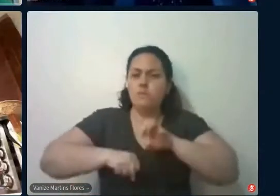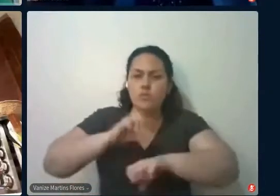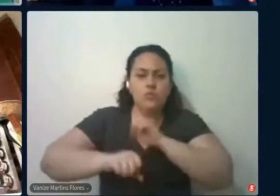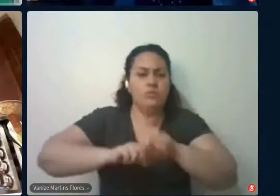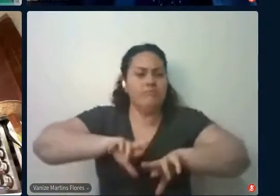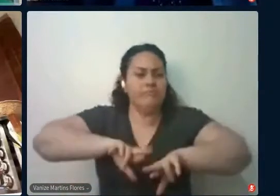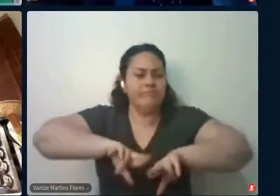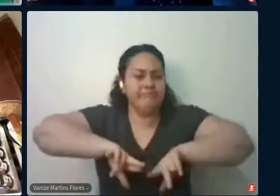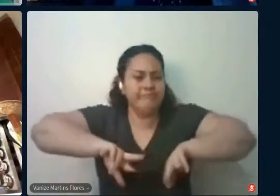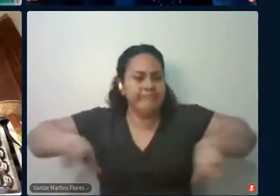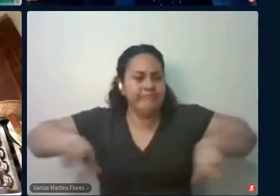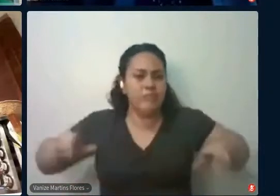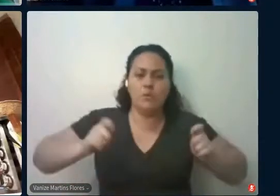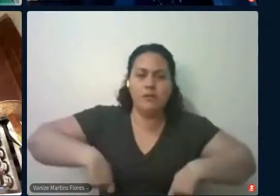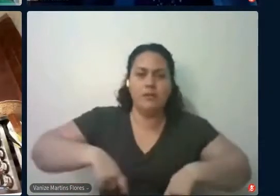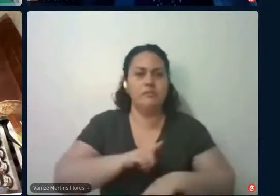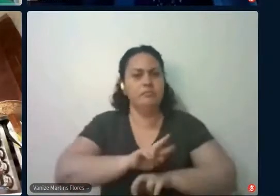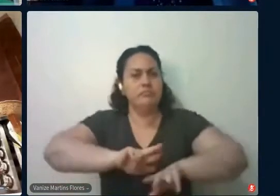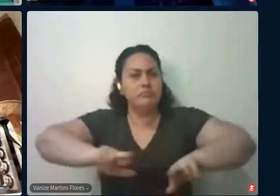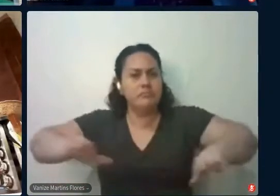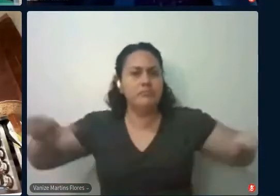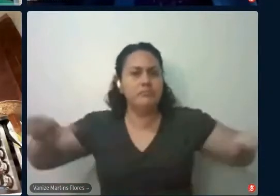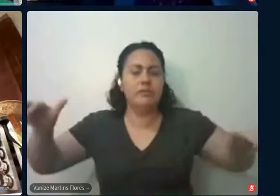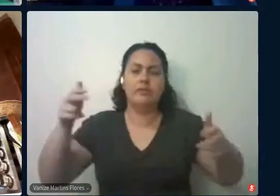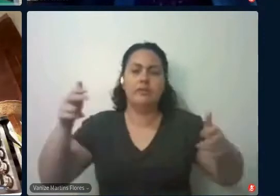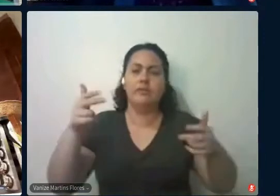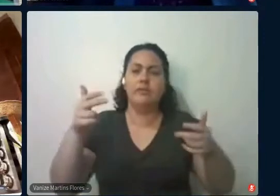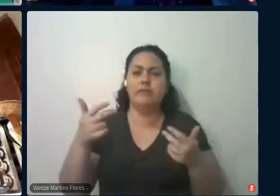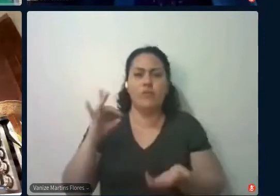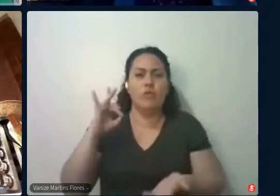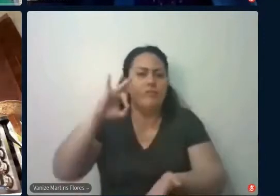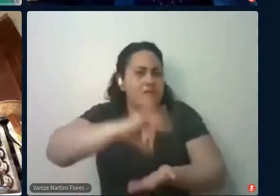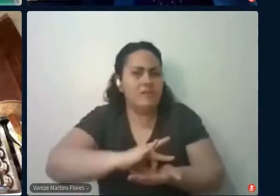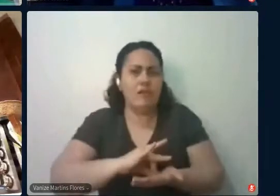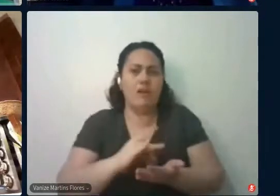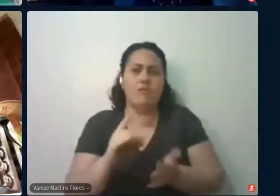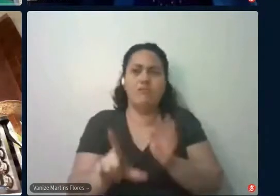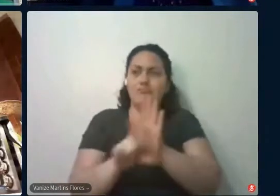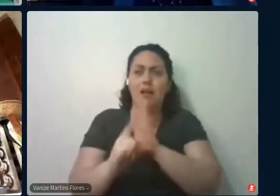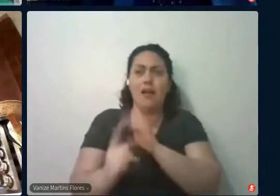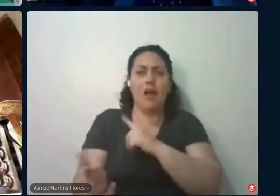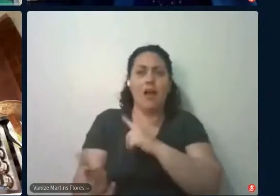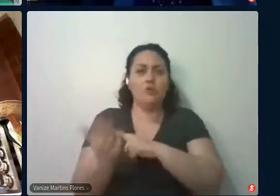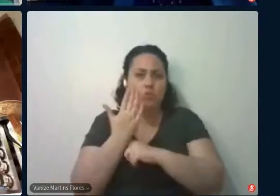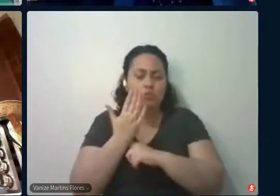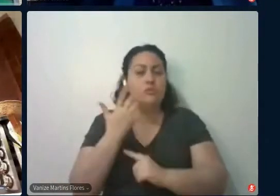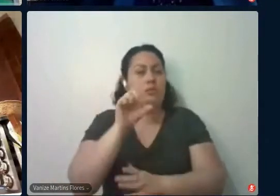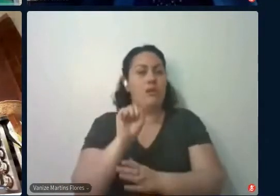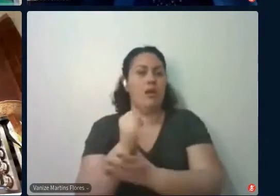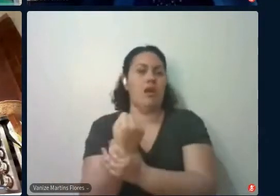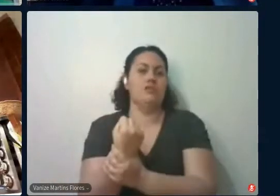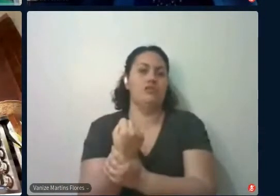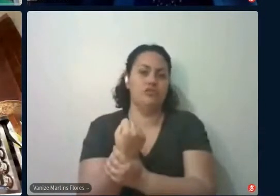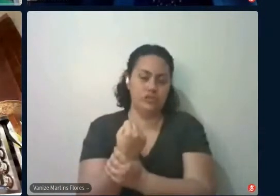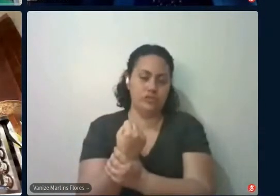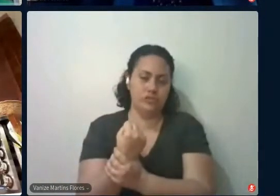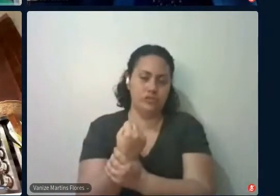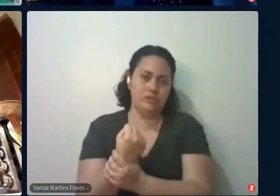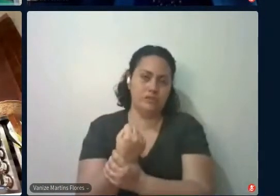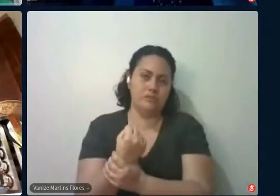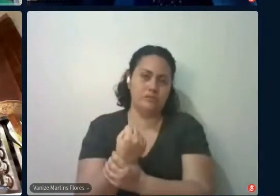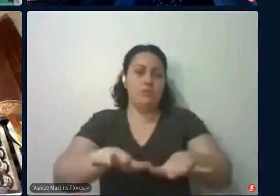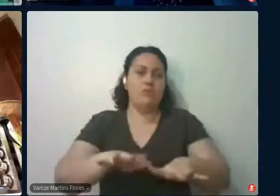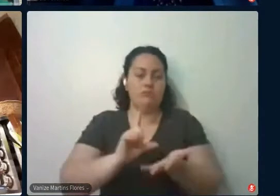os dispositivos legais que nos amparem para a garantia da inclusão digital, para que ninguém fique